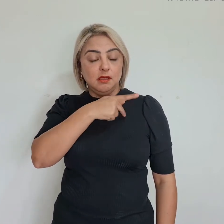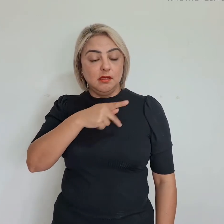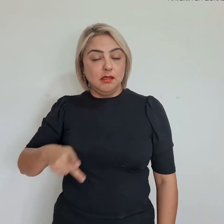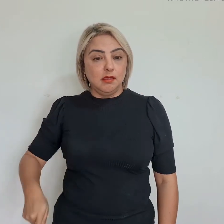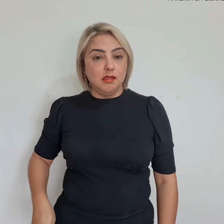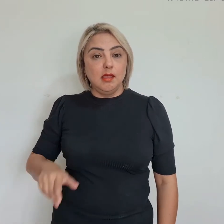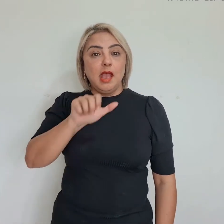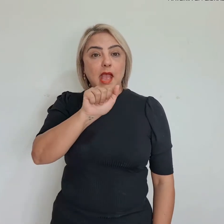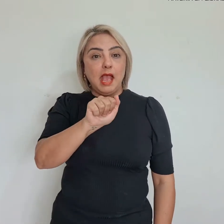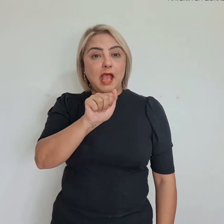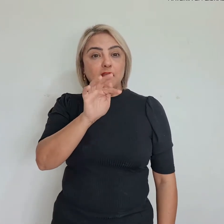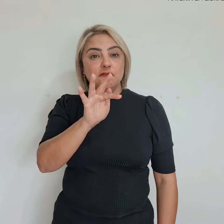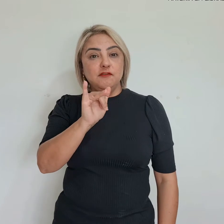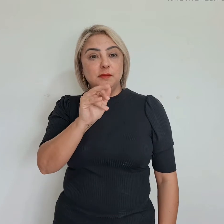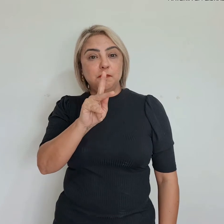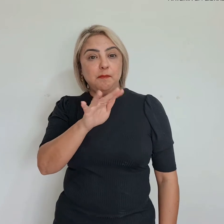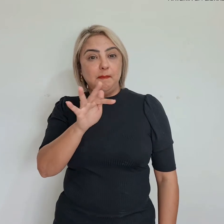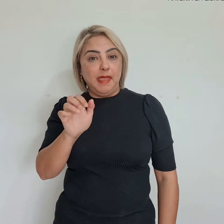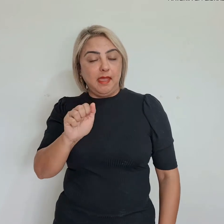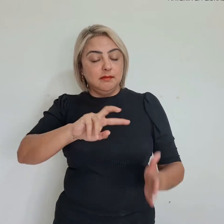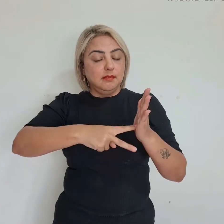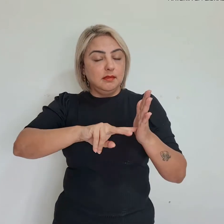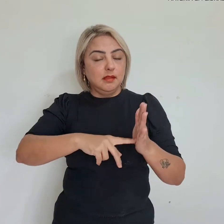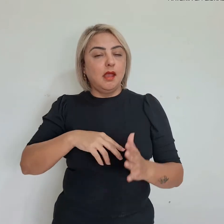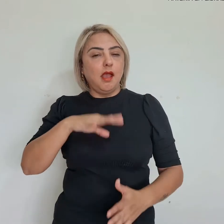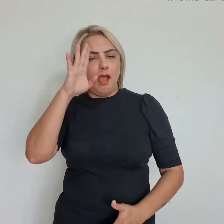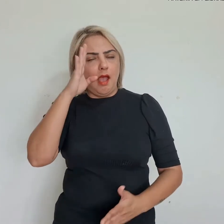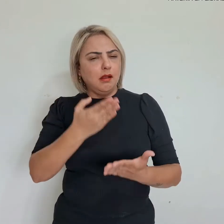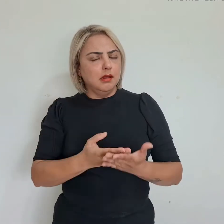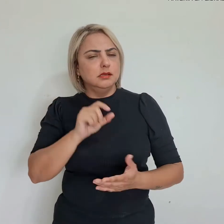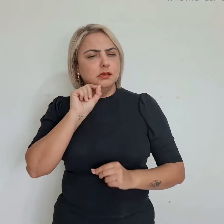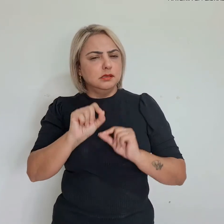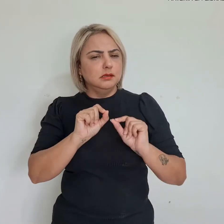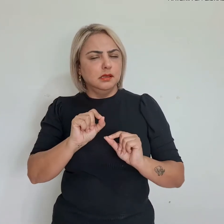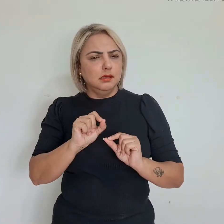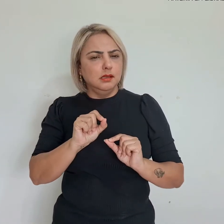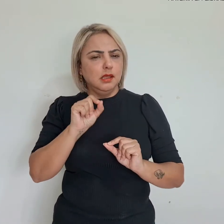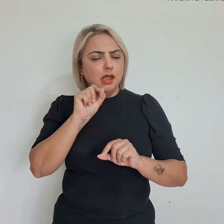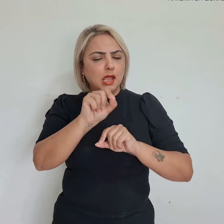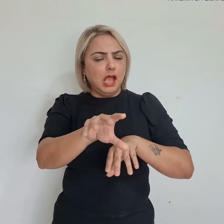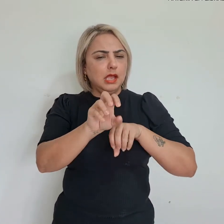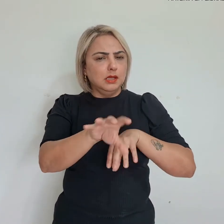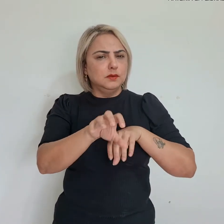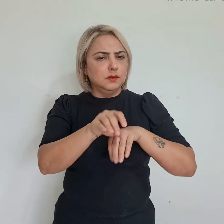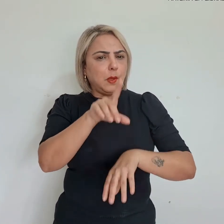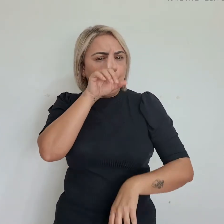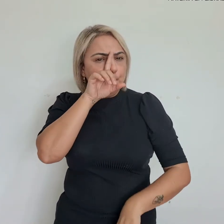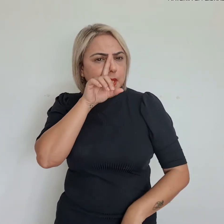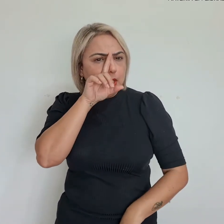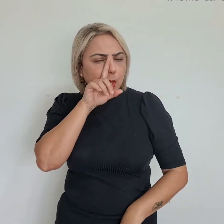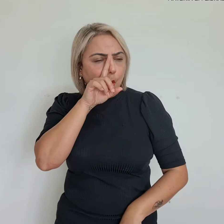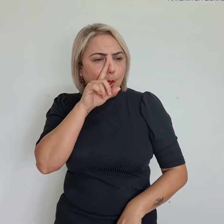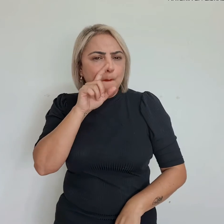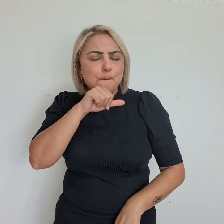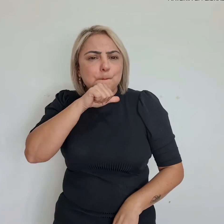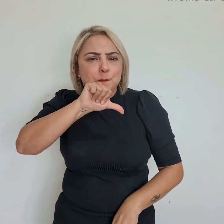da AFIPEA sindical, acredita que a situação da educação vai piorar